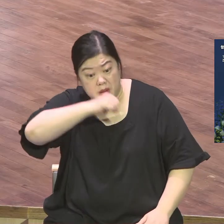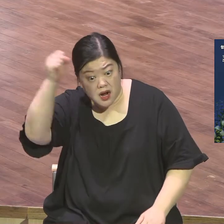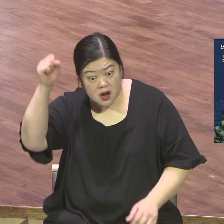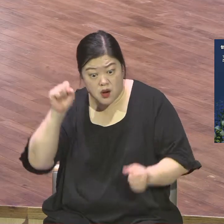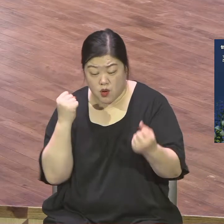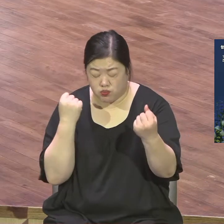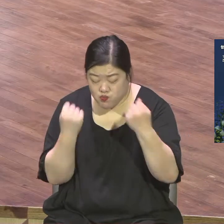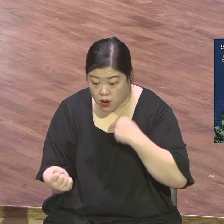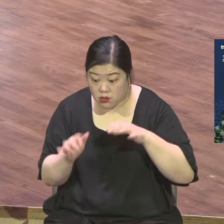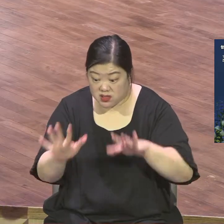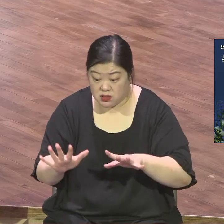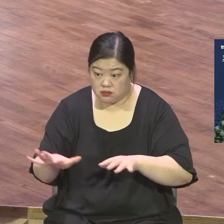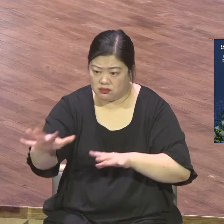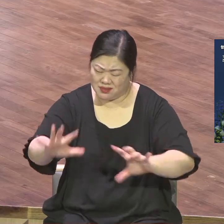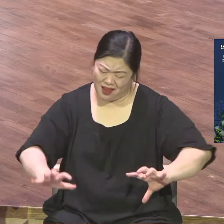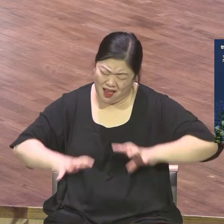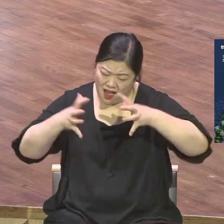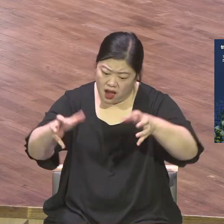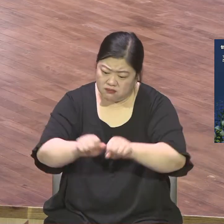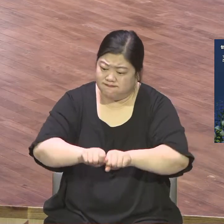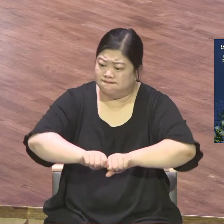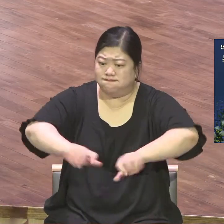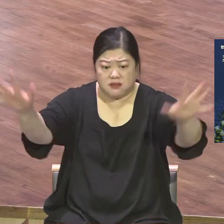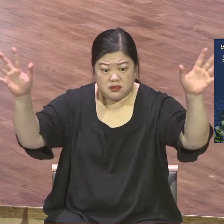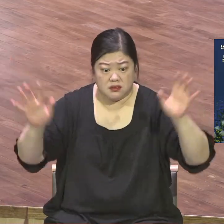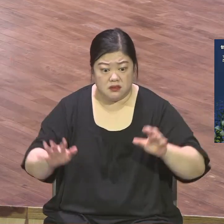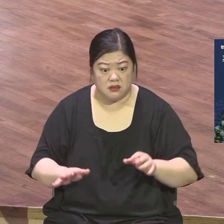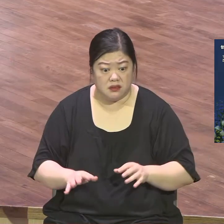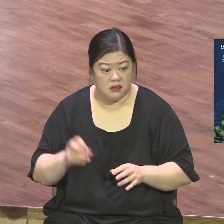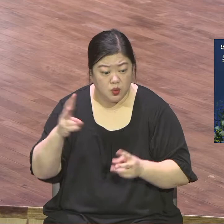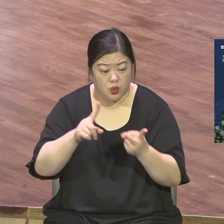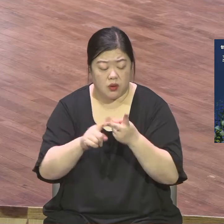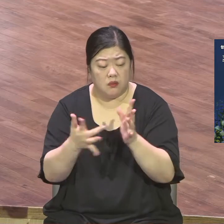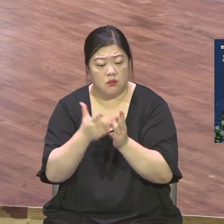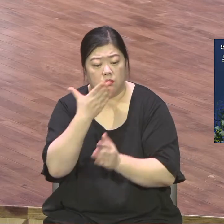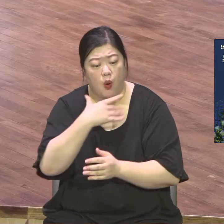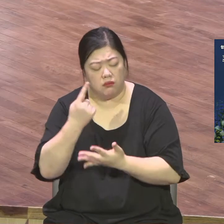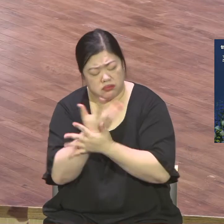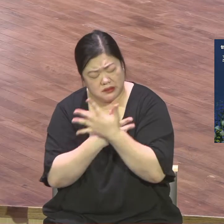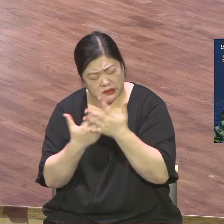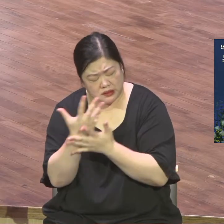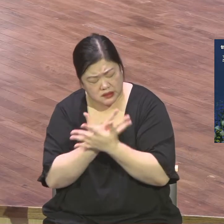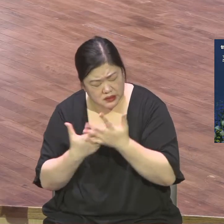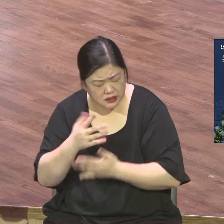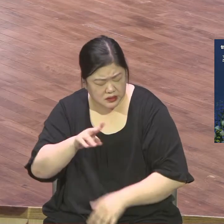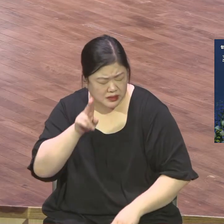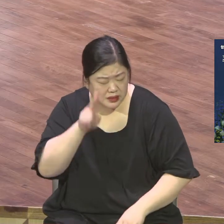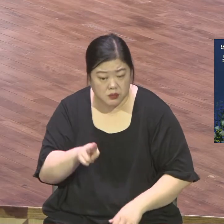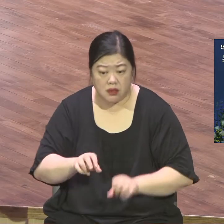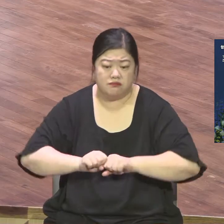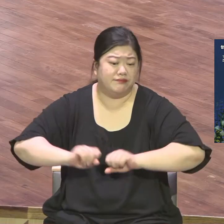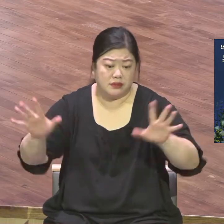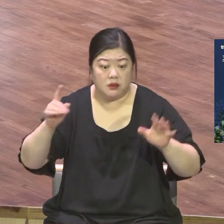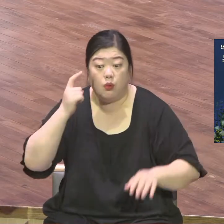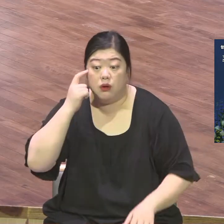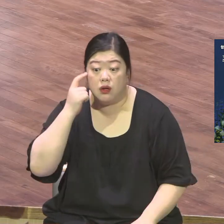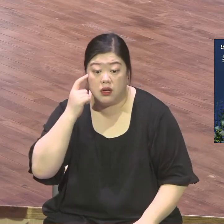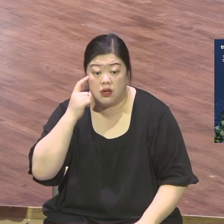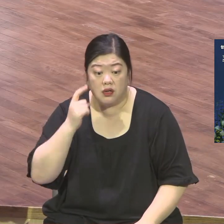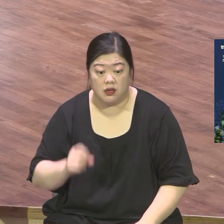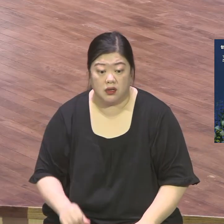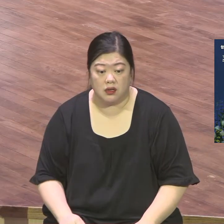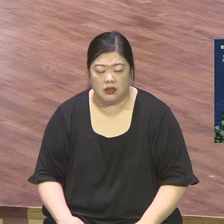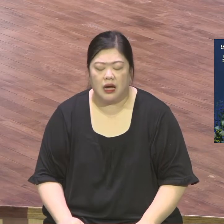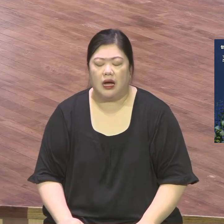구원받은 하나님 자녀가 어느 순간에 다른 문제 때문에 영적 본질을 놓쳐버리면 노예되고